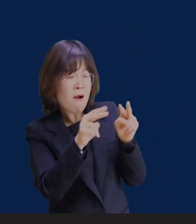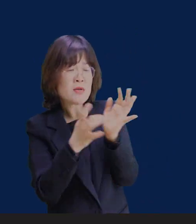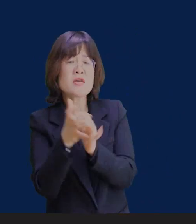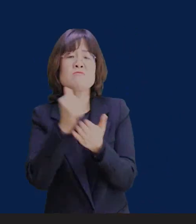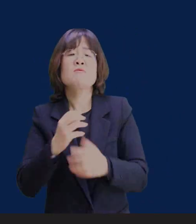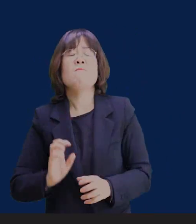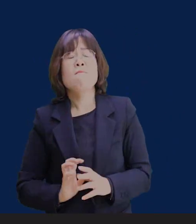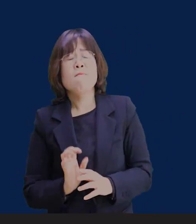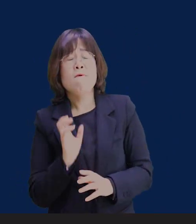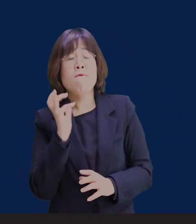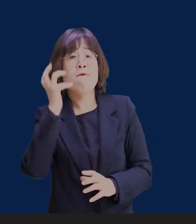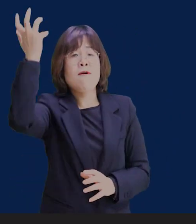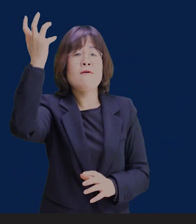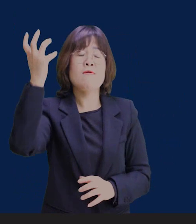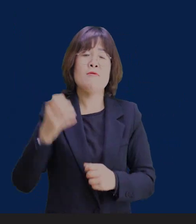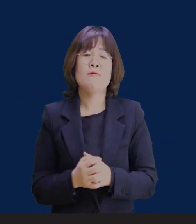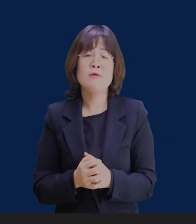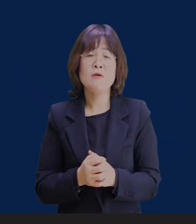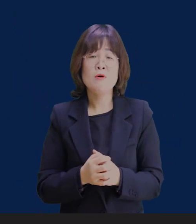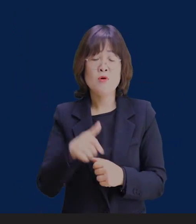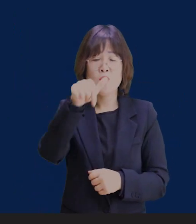이처럼 분노하신다는 사실입니다.